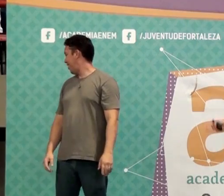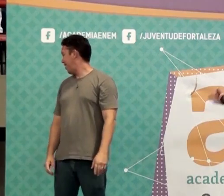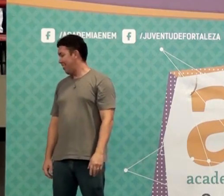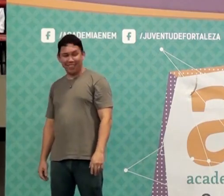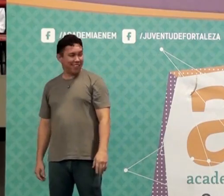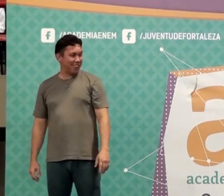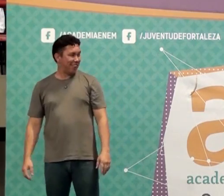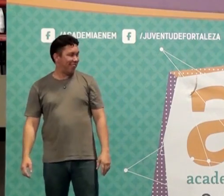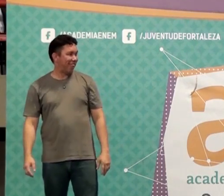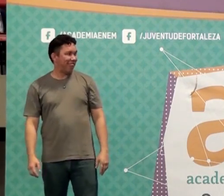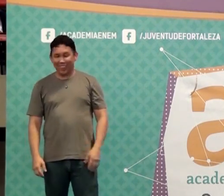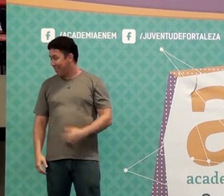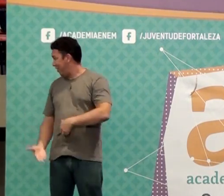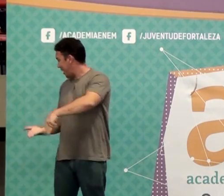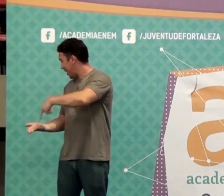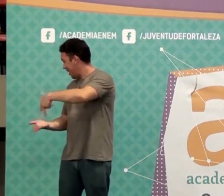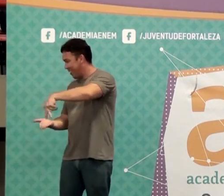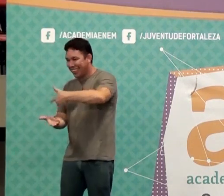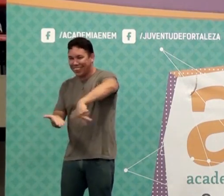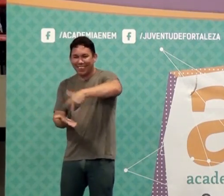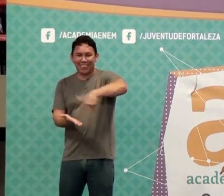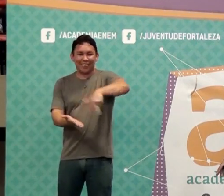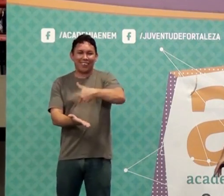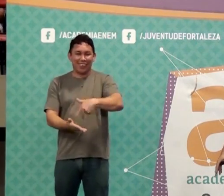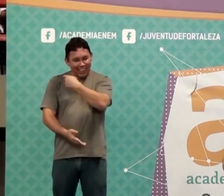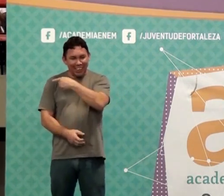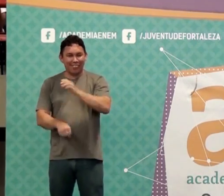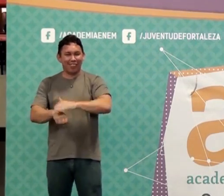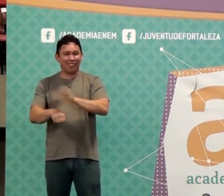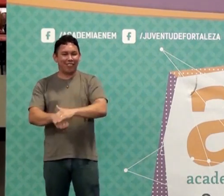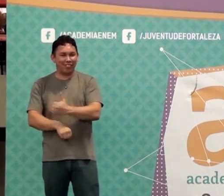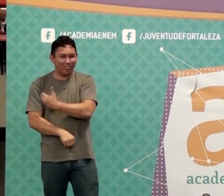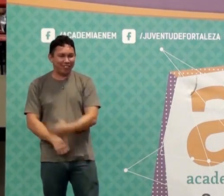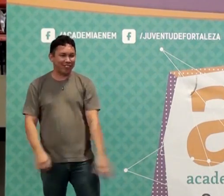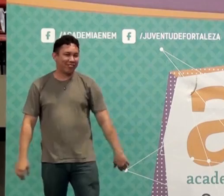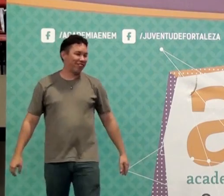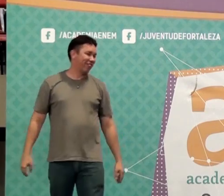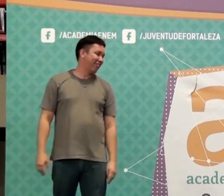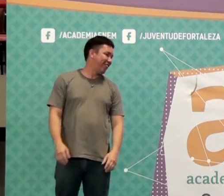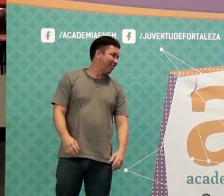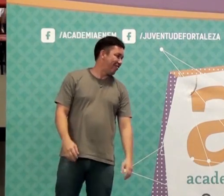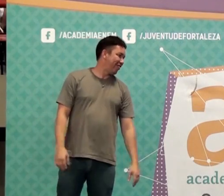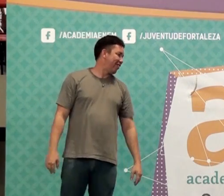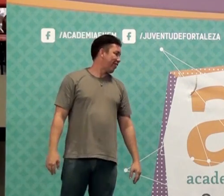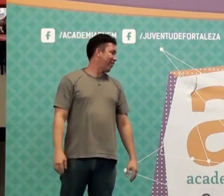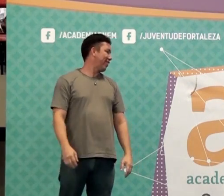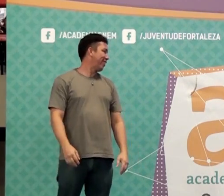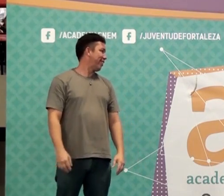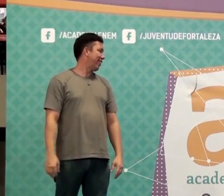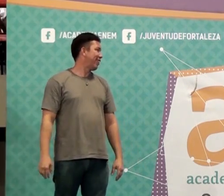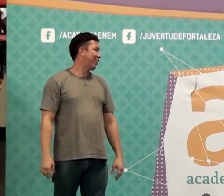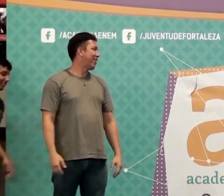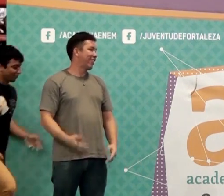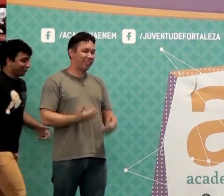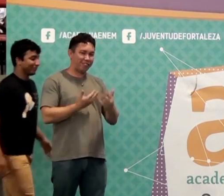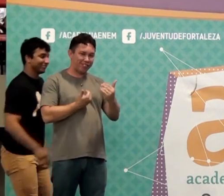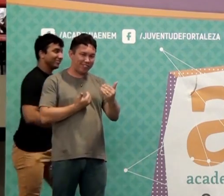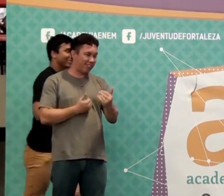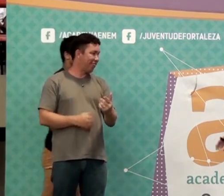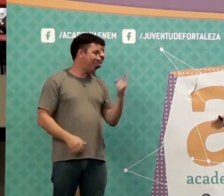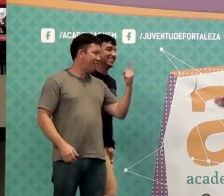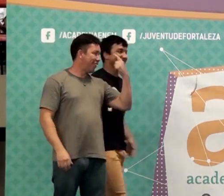por ele, tá certo? Como é que eu faço para transformar este jovem num cavaleiro? Vai ter que